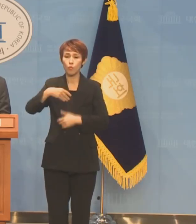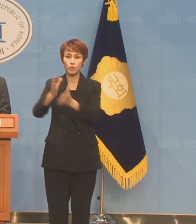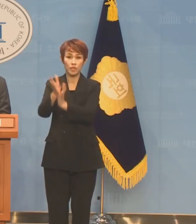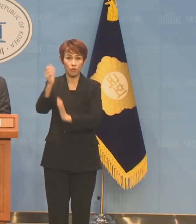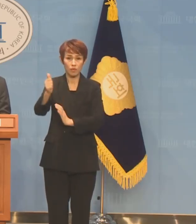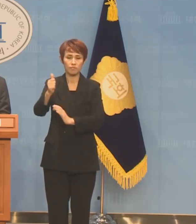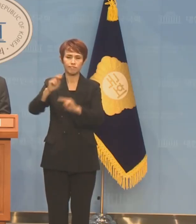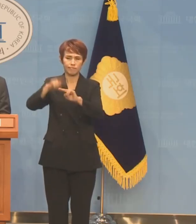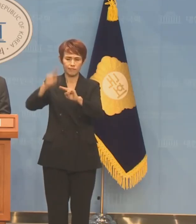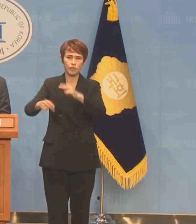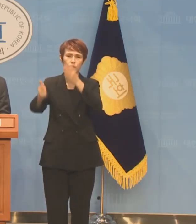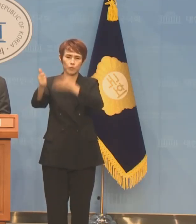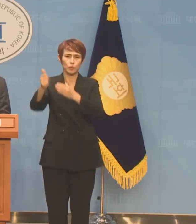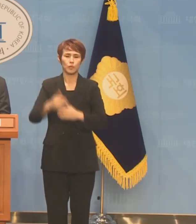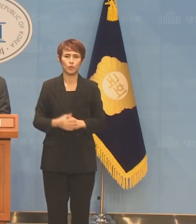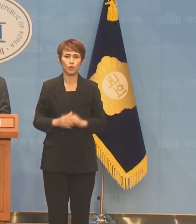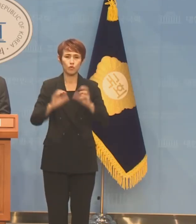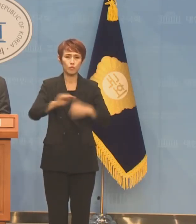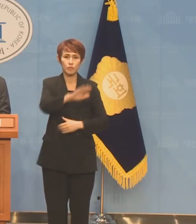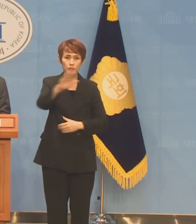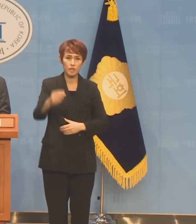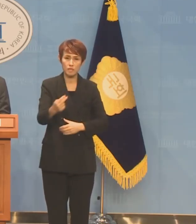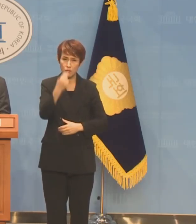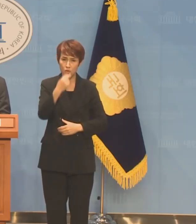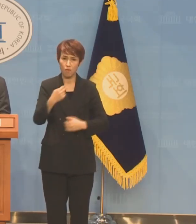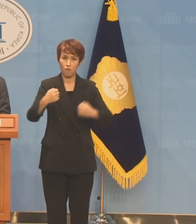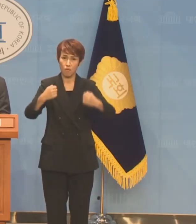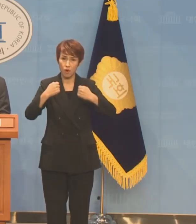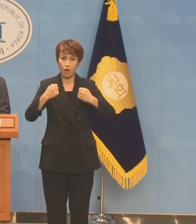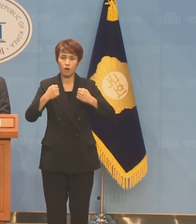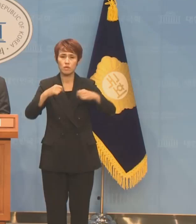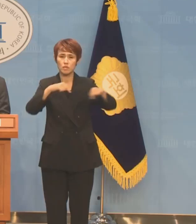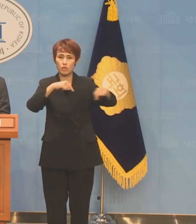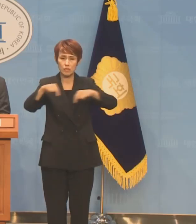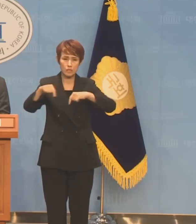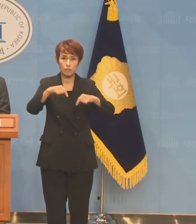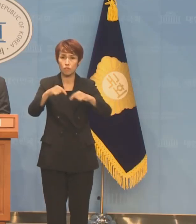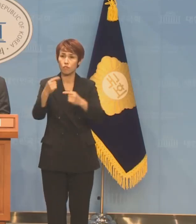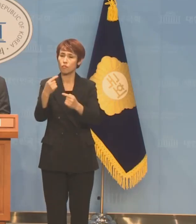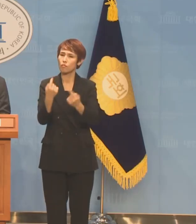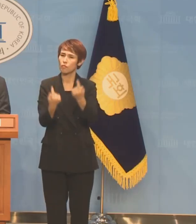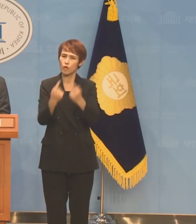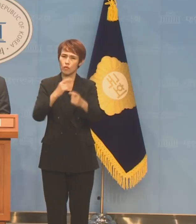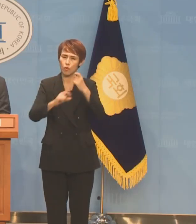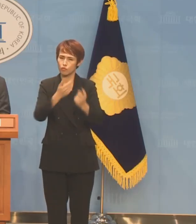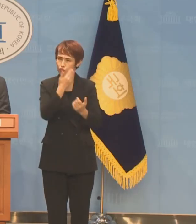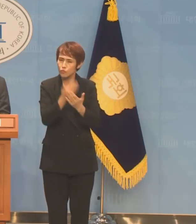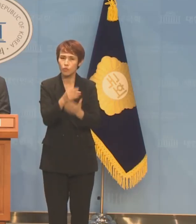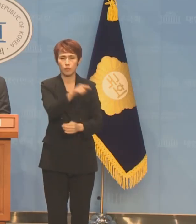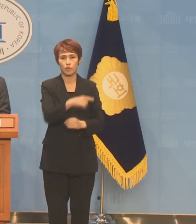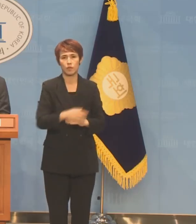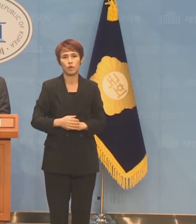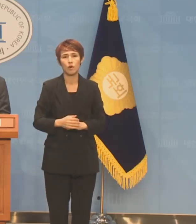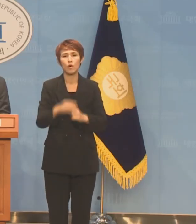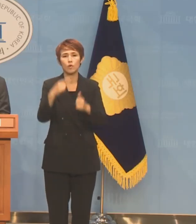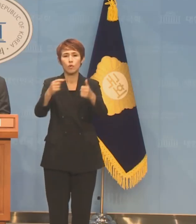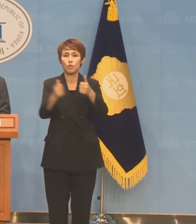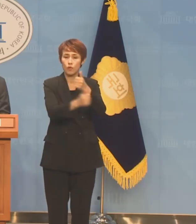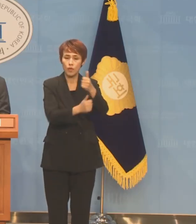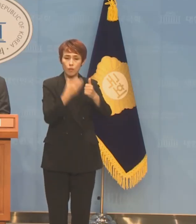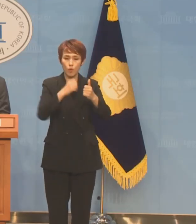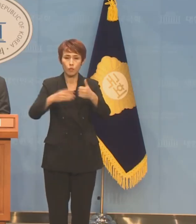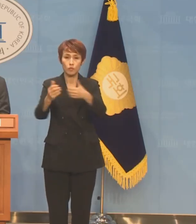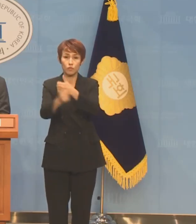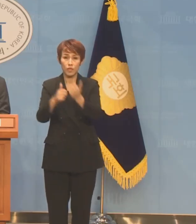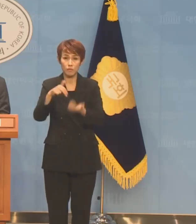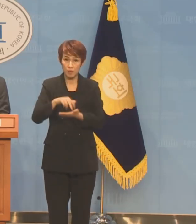요구합니다. 국민의 생명과 건강은 어떠한 정치적 논리나 행정 편의보다 우선되어야 합니다. 국회 교육위원회와